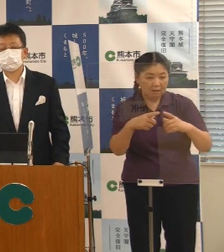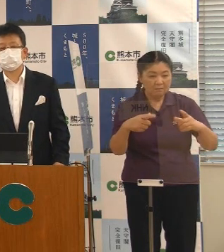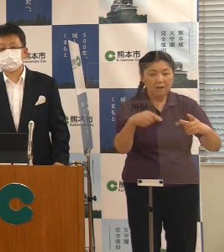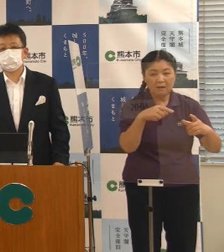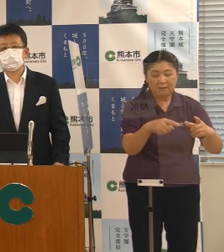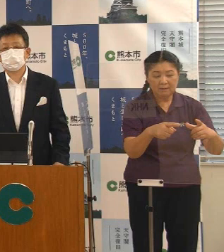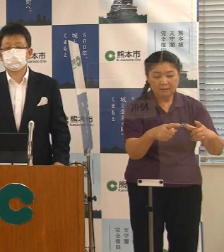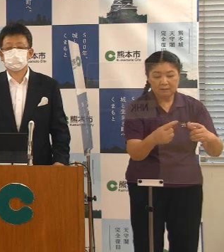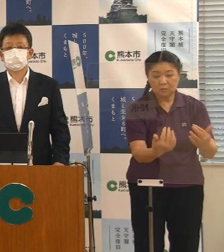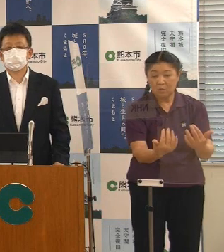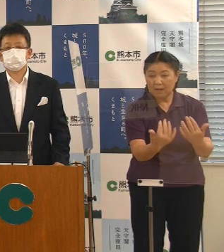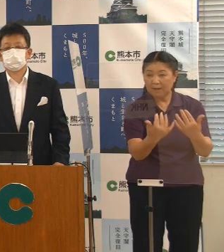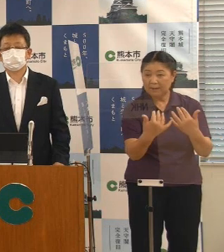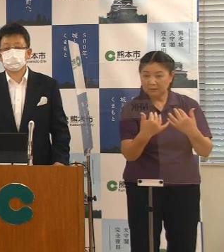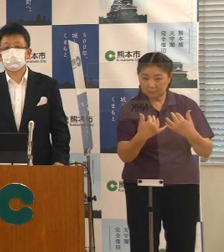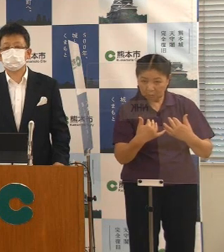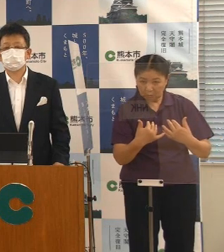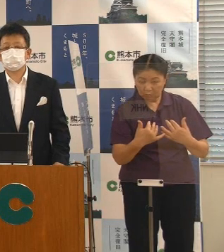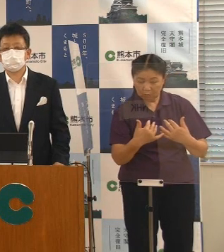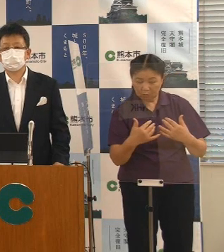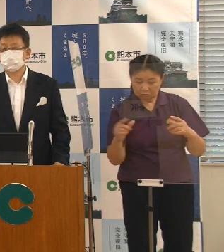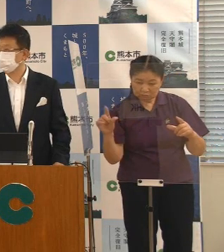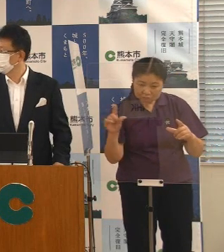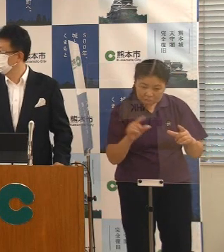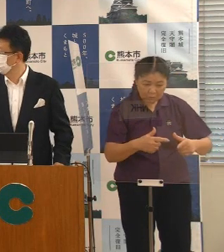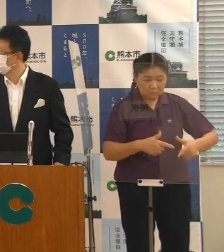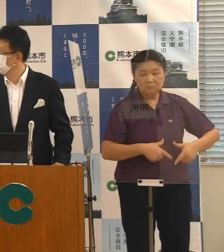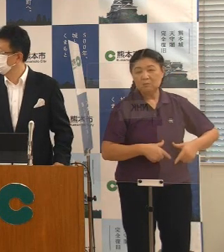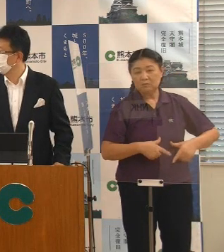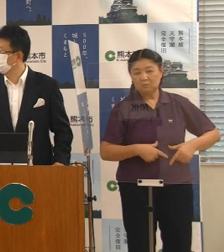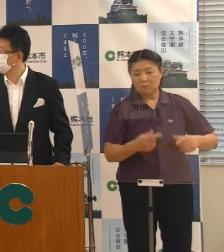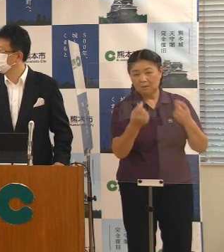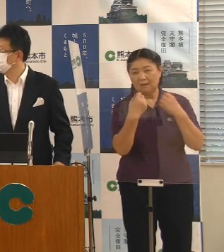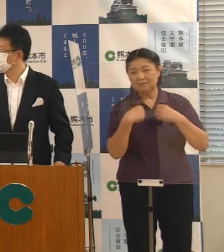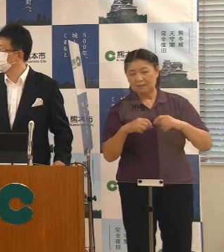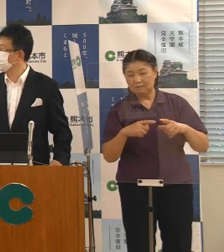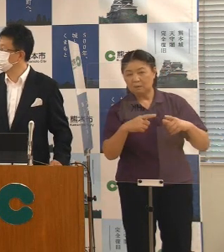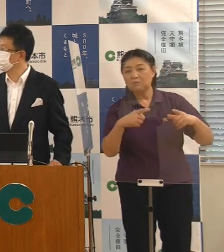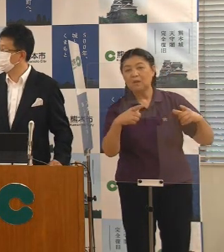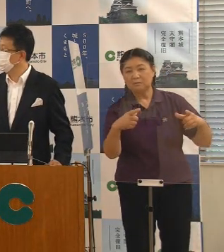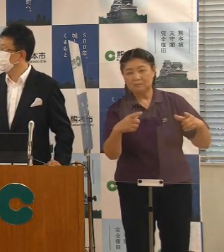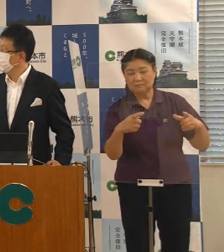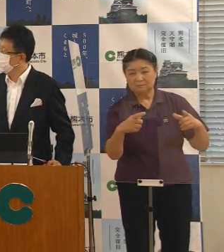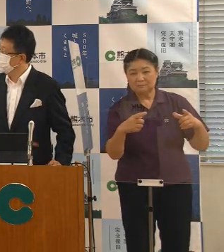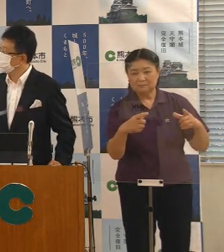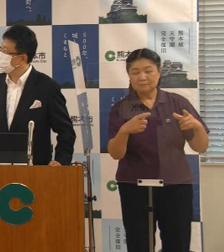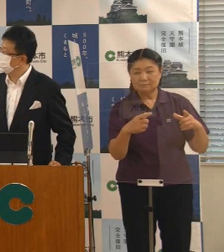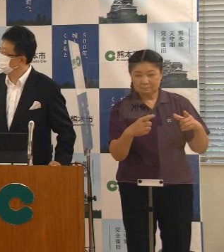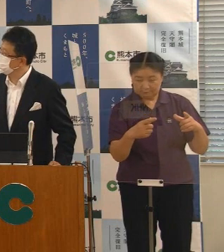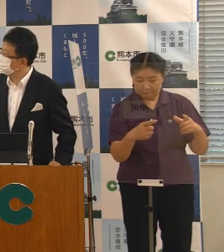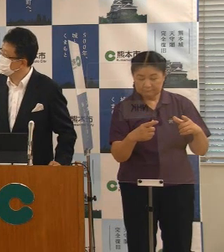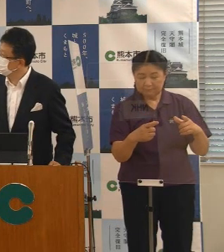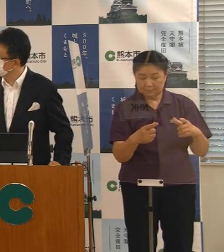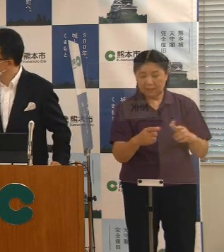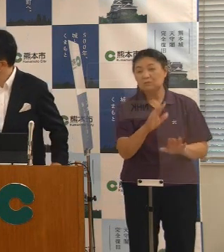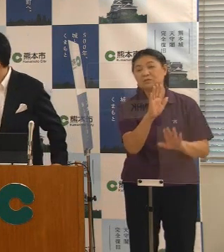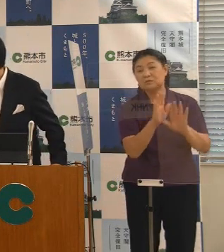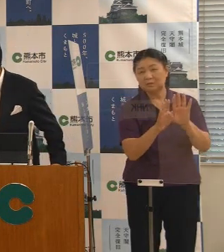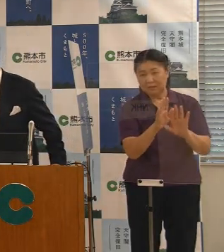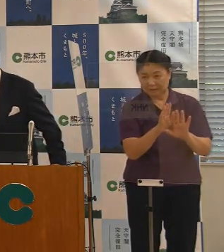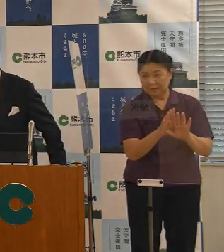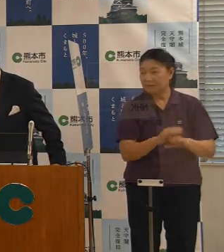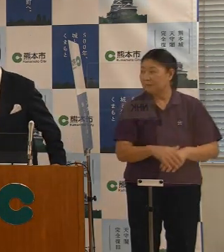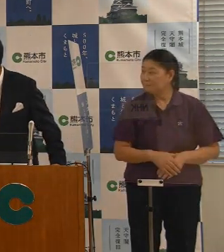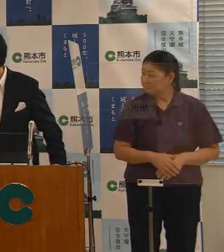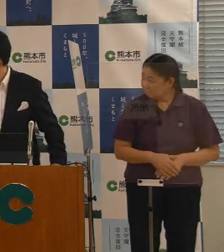まあ、それがですね、比例するように熊本でも感染が拡大をしていくということで、ありまして、まあ、先ほど